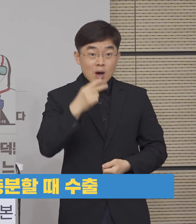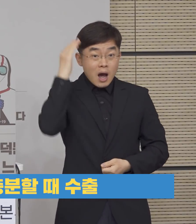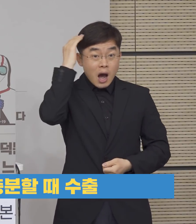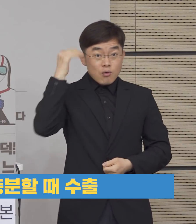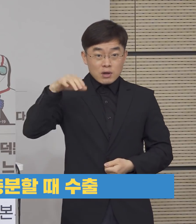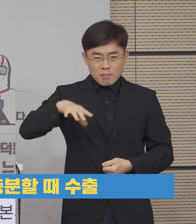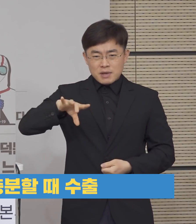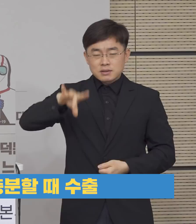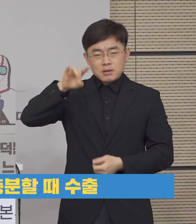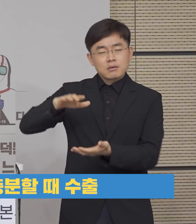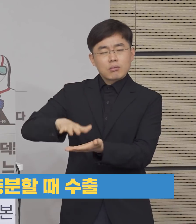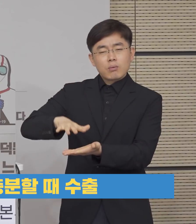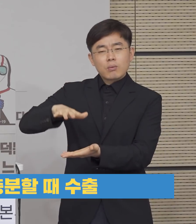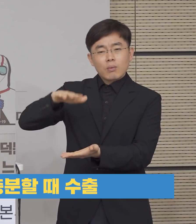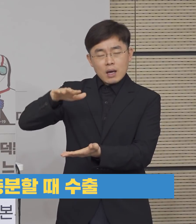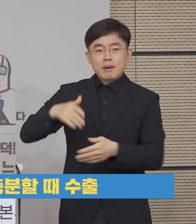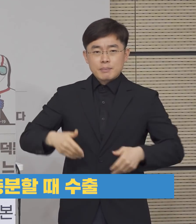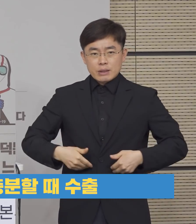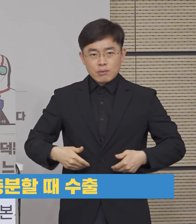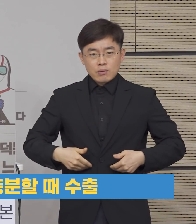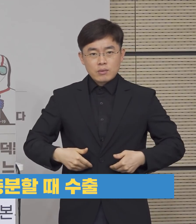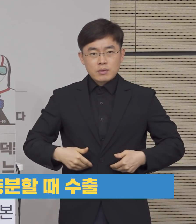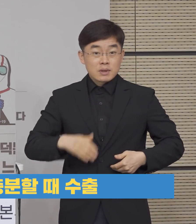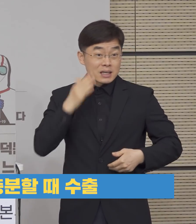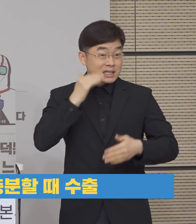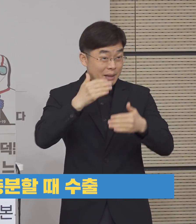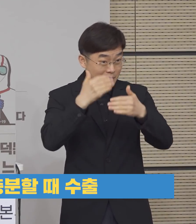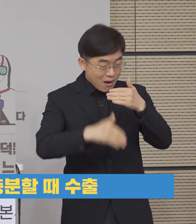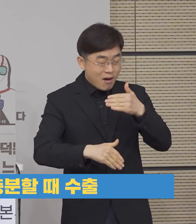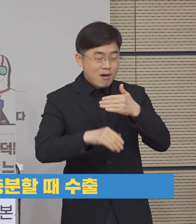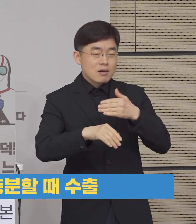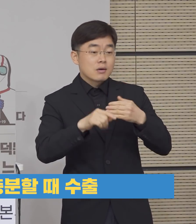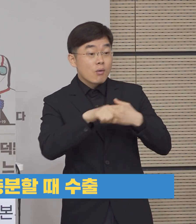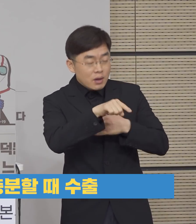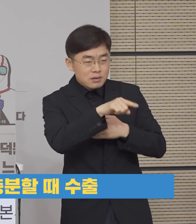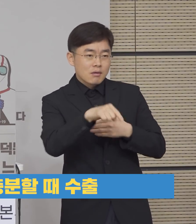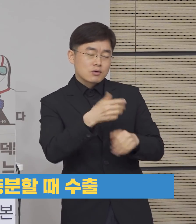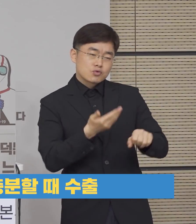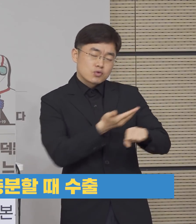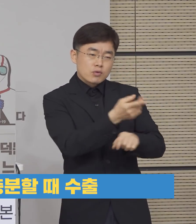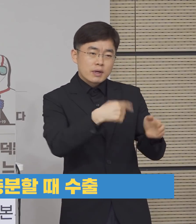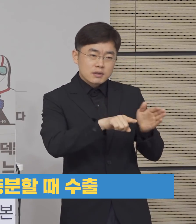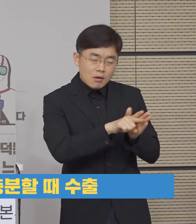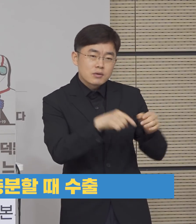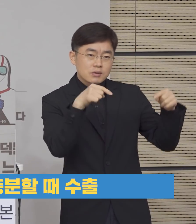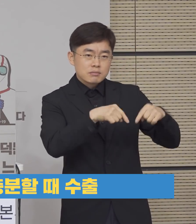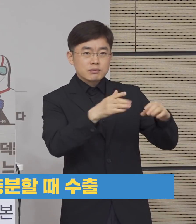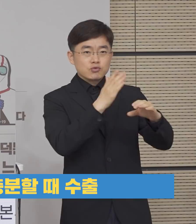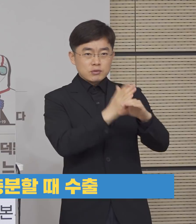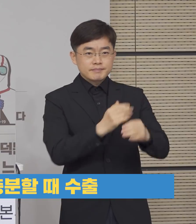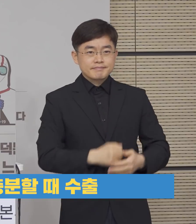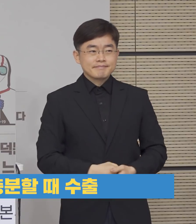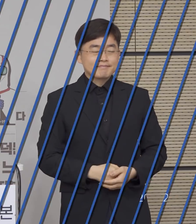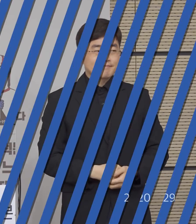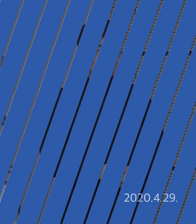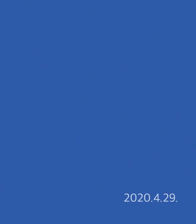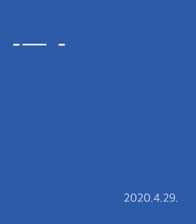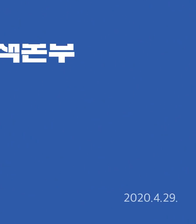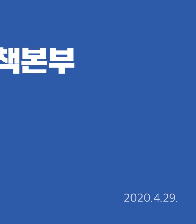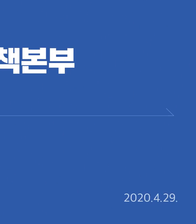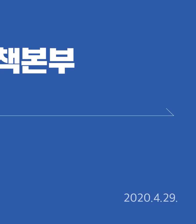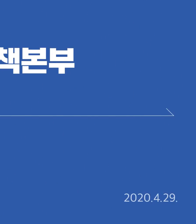충분한 물량을 국내에서 일단 소요하는 것을 전제로 해서 나머지 부분에 대한 논의가 진행되고 있습니다.